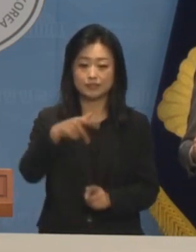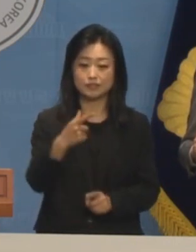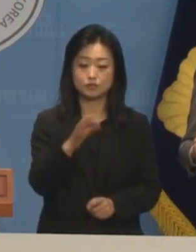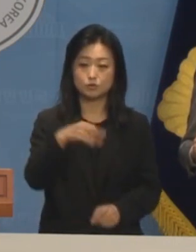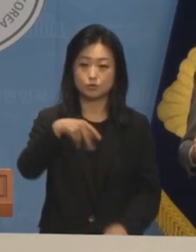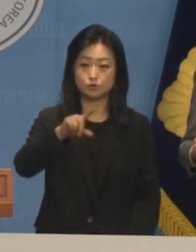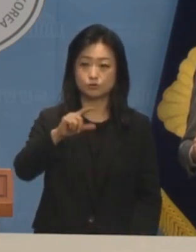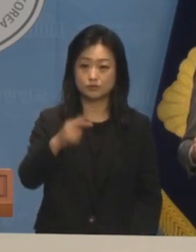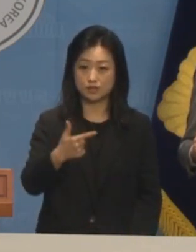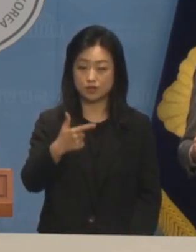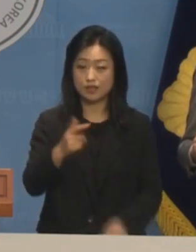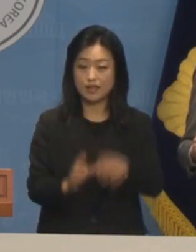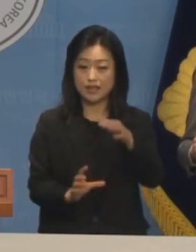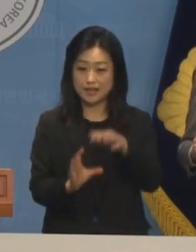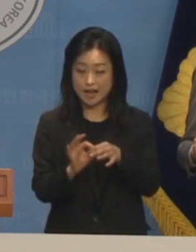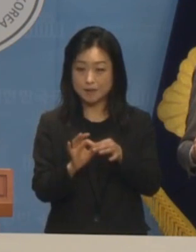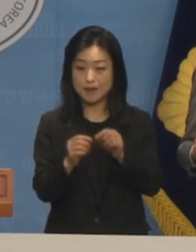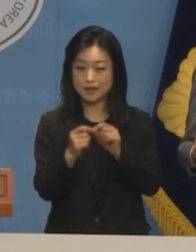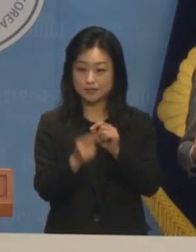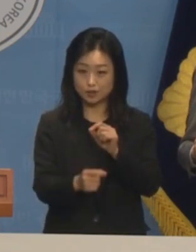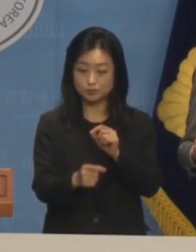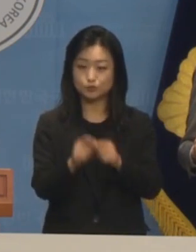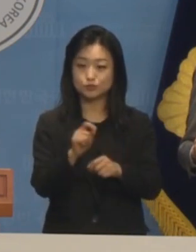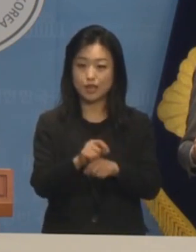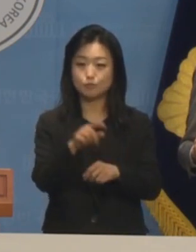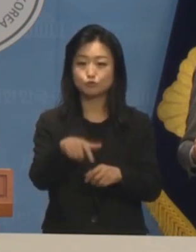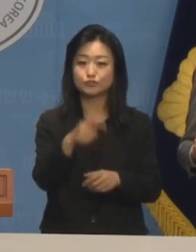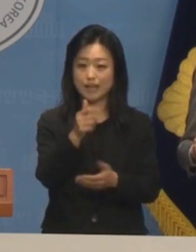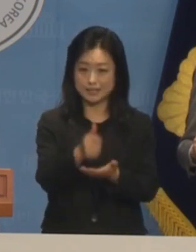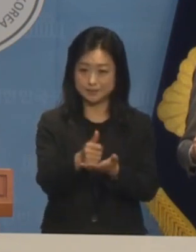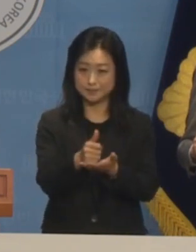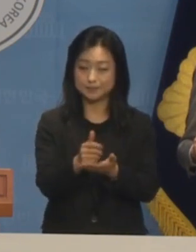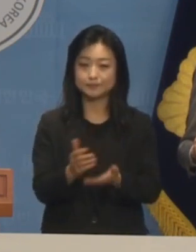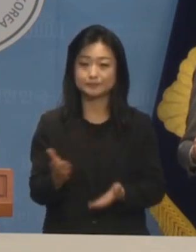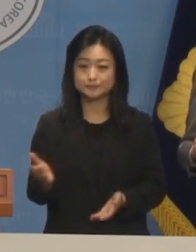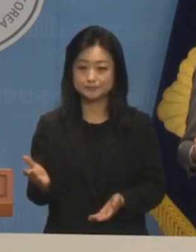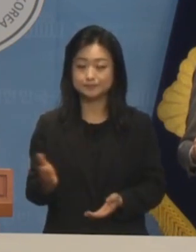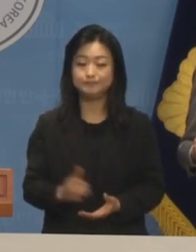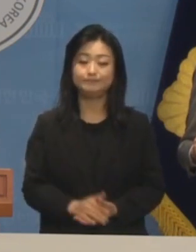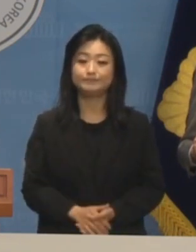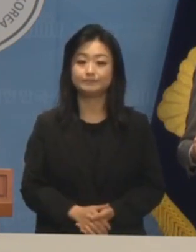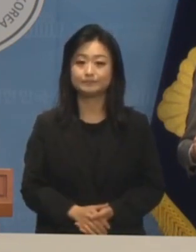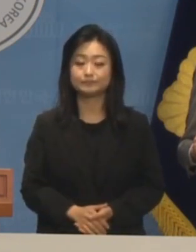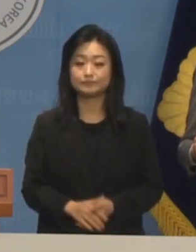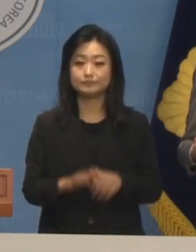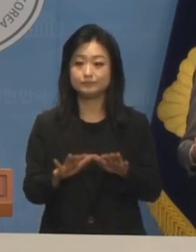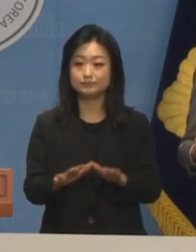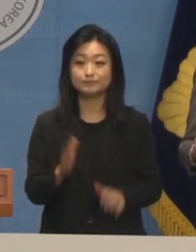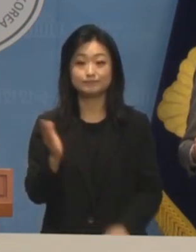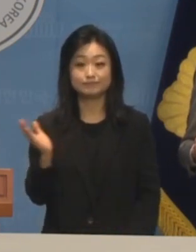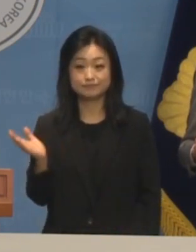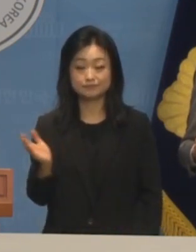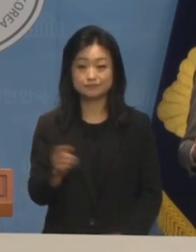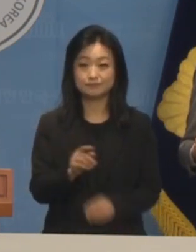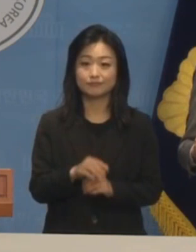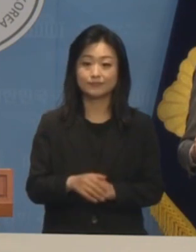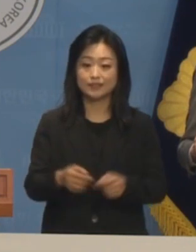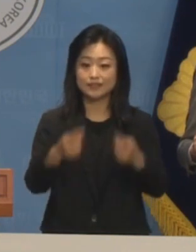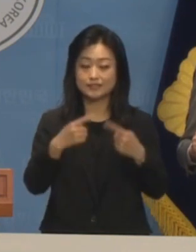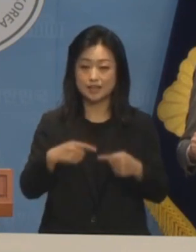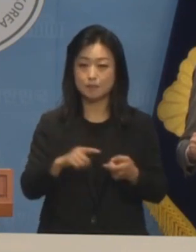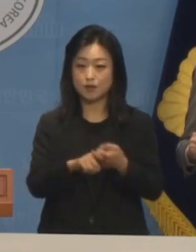전국 가맹점주협의회 사무국장님 함께 해주고 계십니다. 네, 오늘 사회를 맡은 저는 이현주